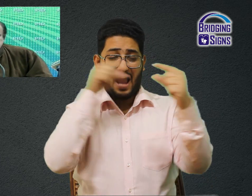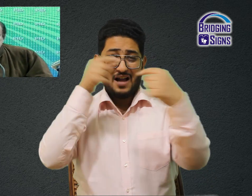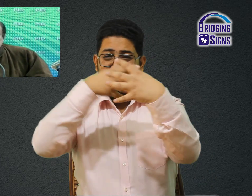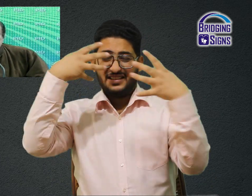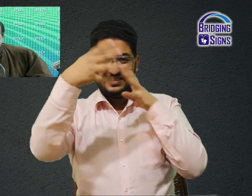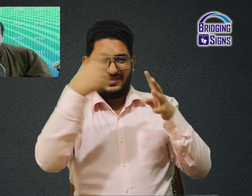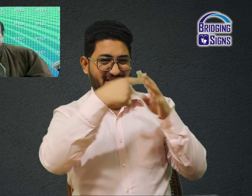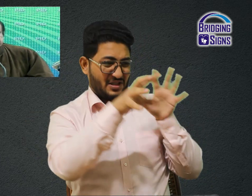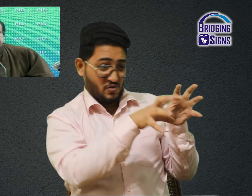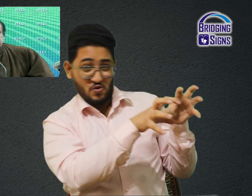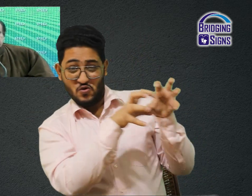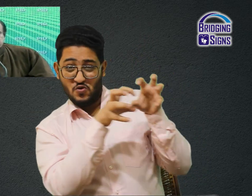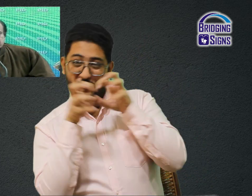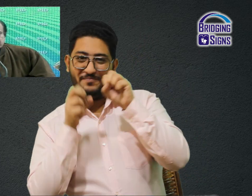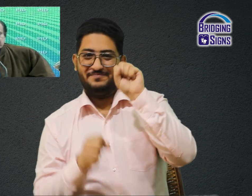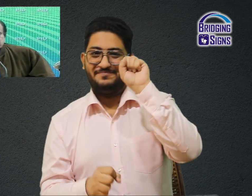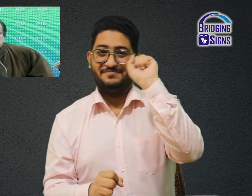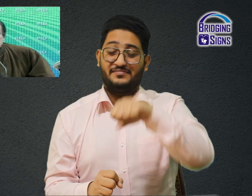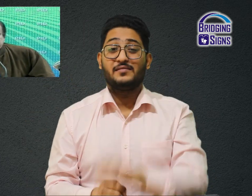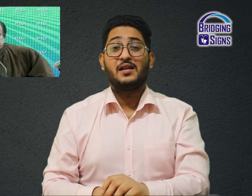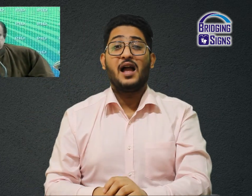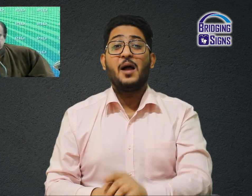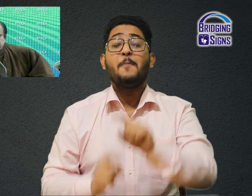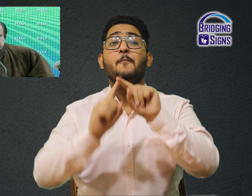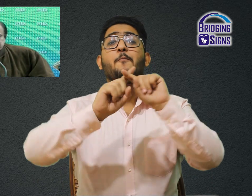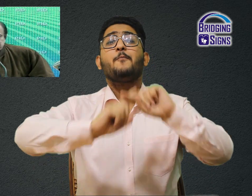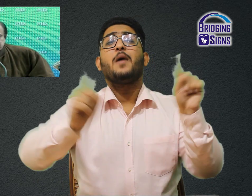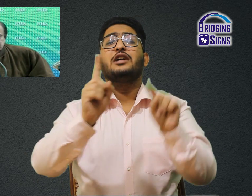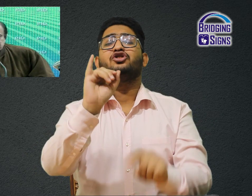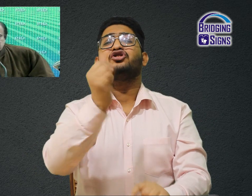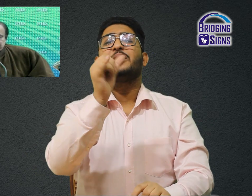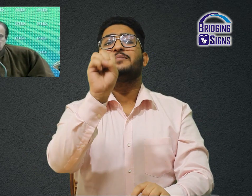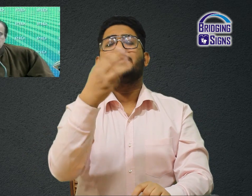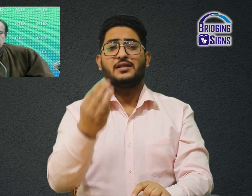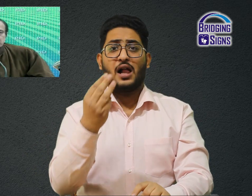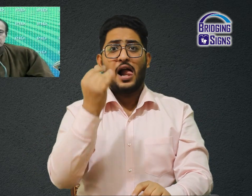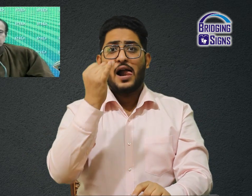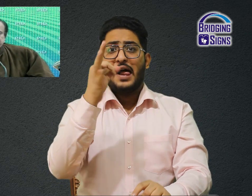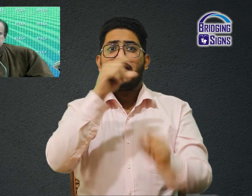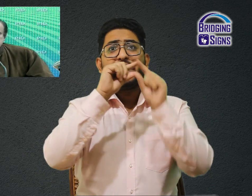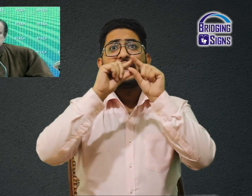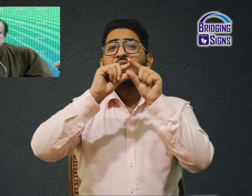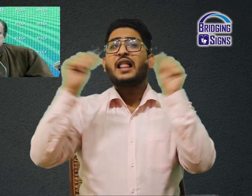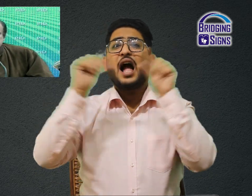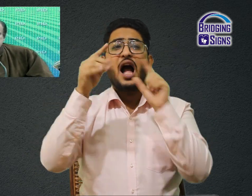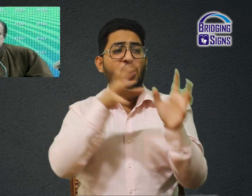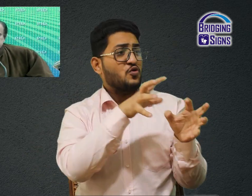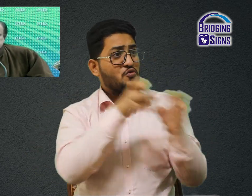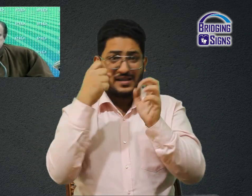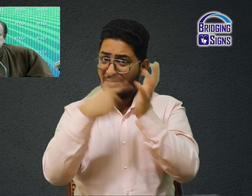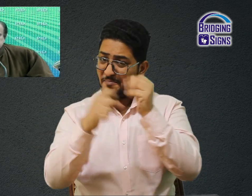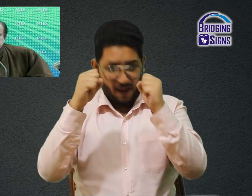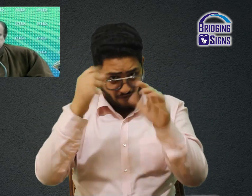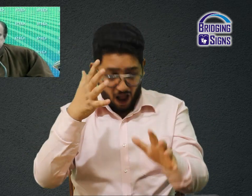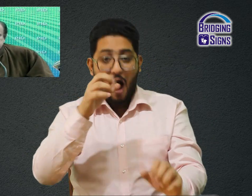में उन इलेक्ट्रॉन्स को उठाती हैं। अब अगर उस पर काम ना हो तो पहली बात तो ये कि आप